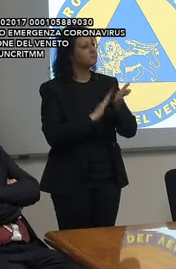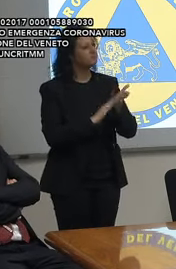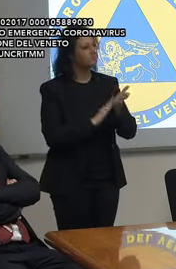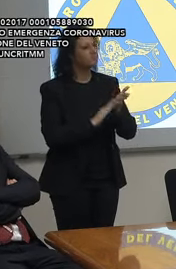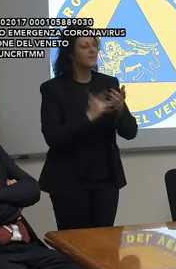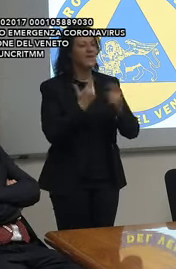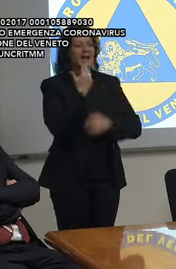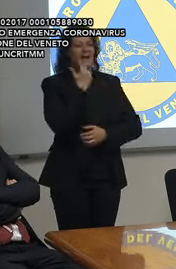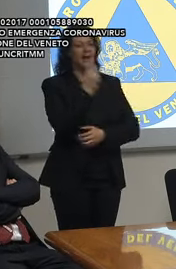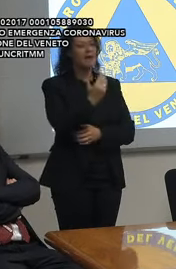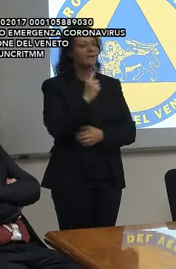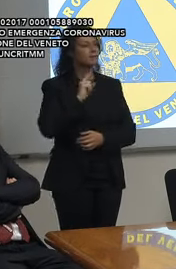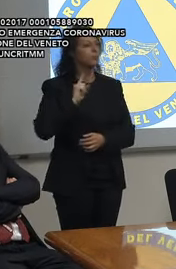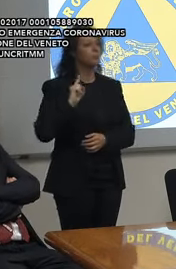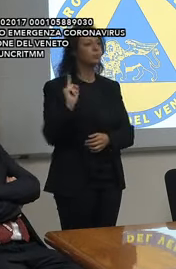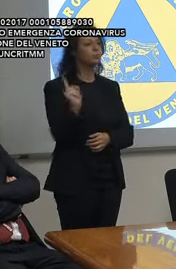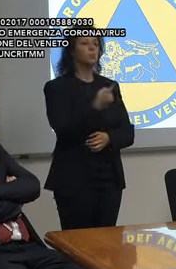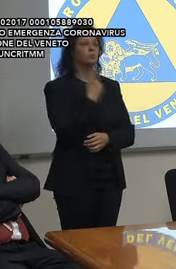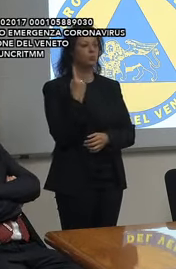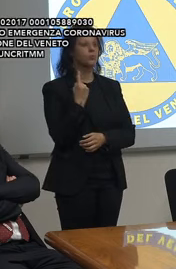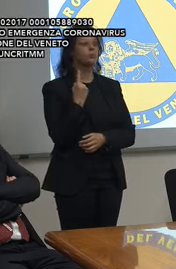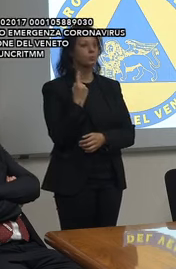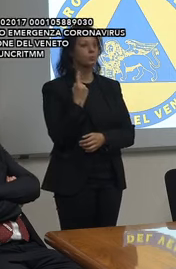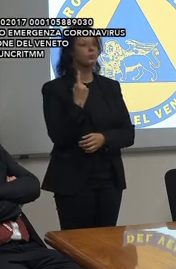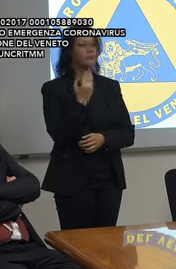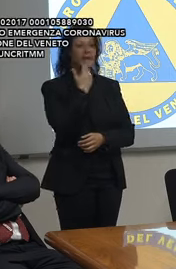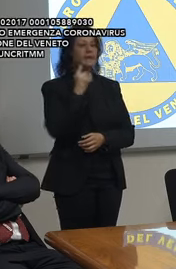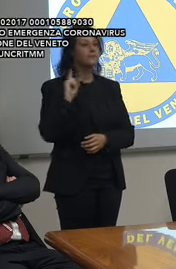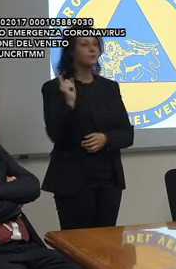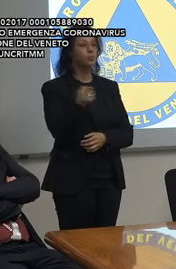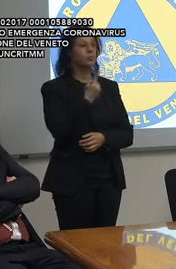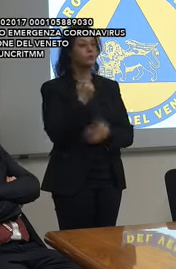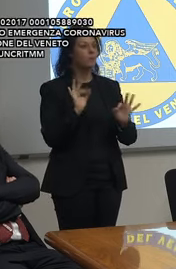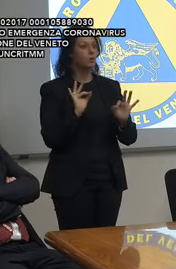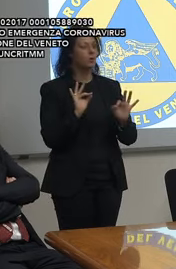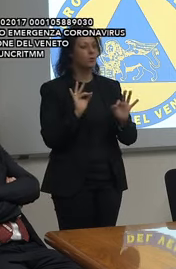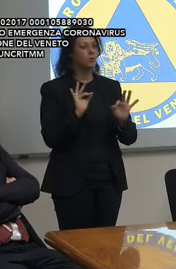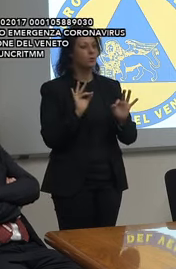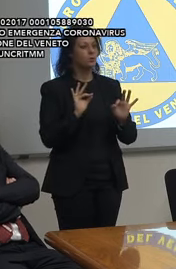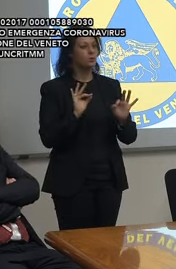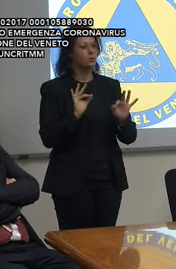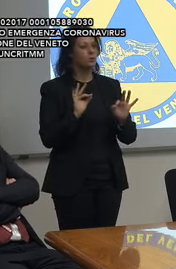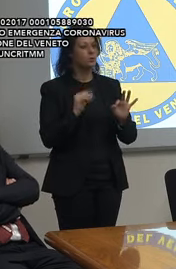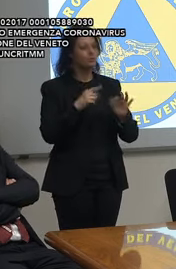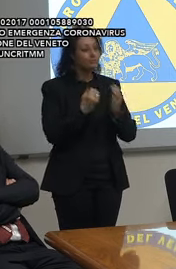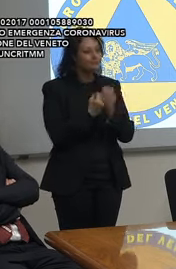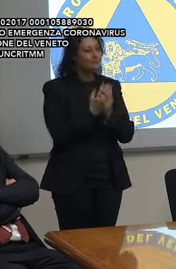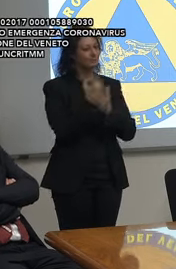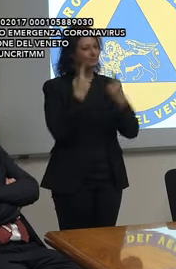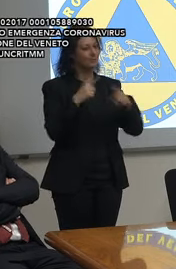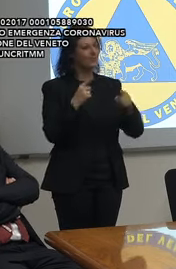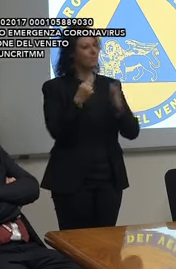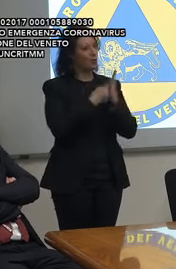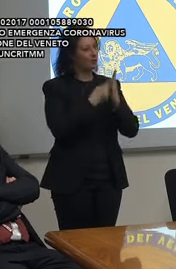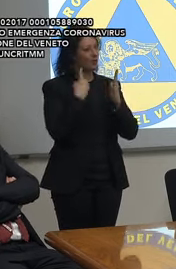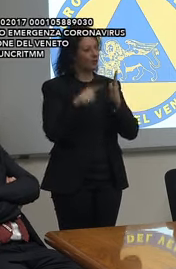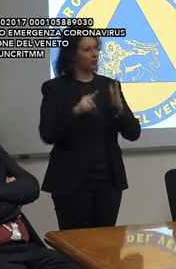ringraziare tutti coloro che hanno fatto parte di questa realizzazione.